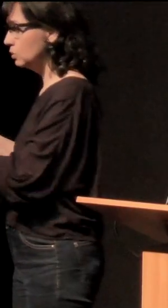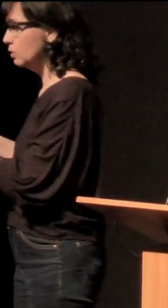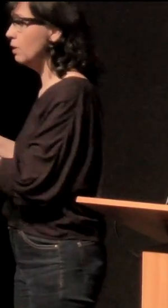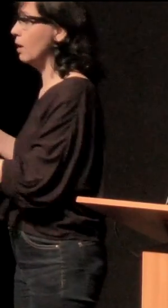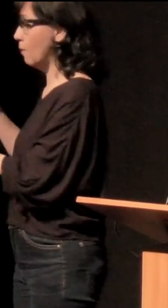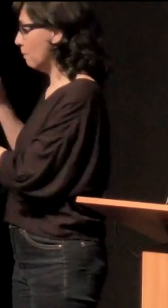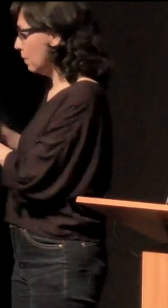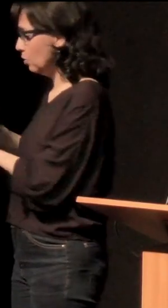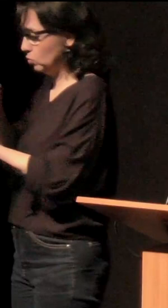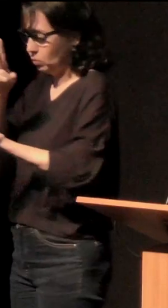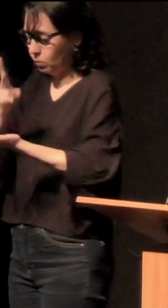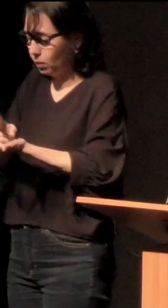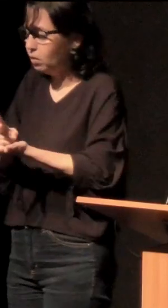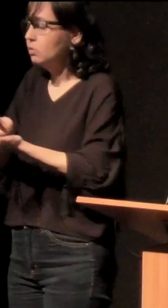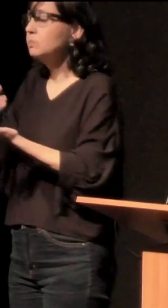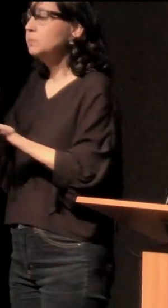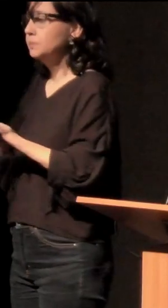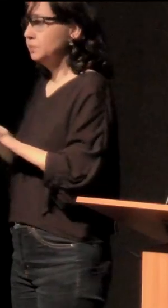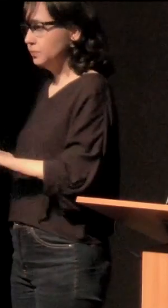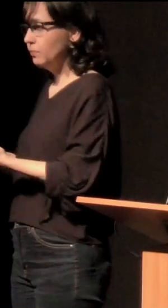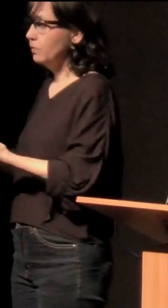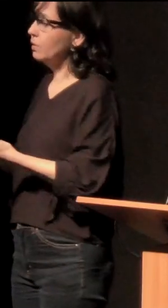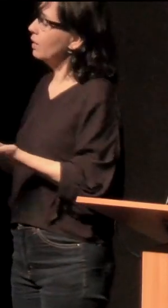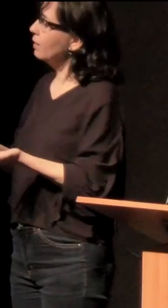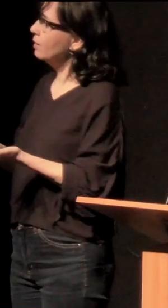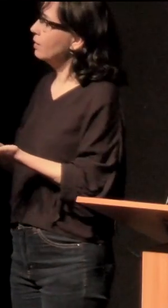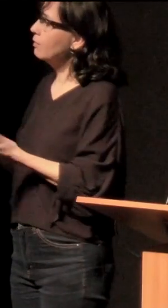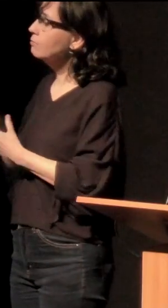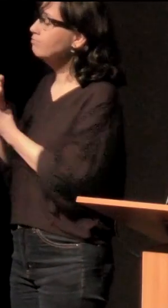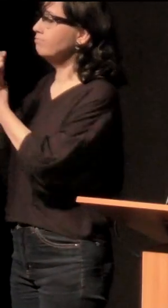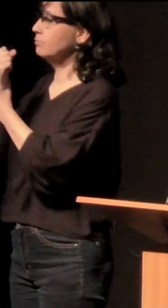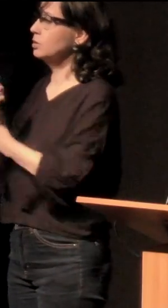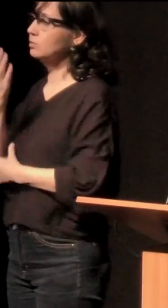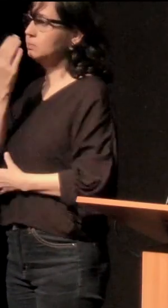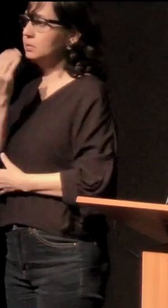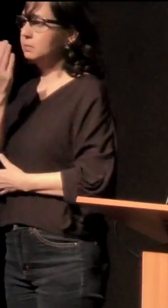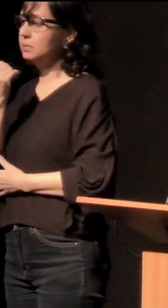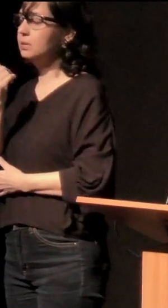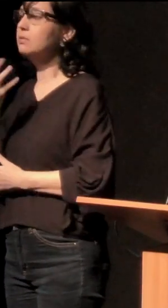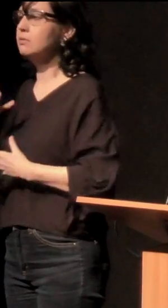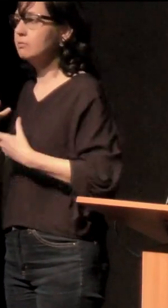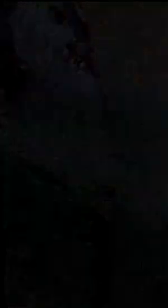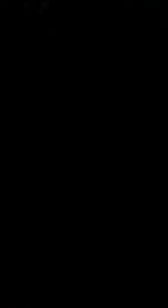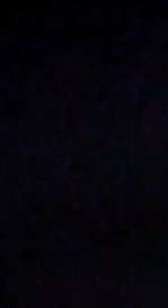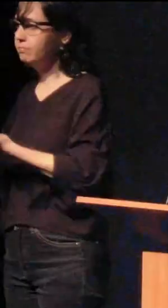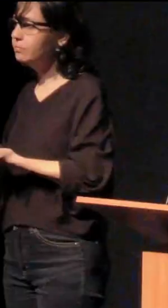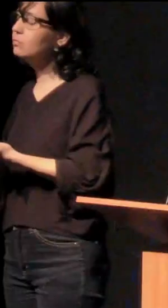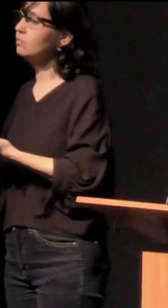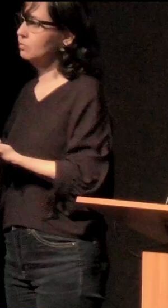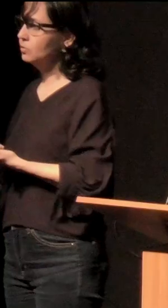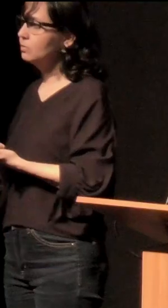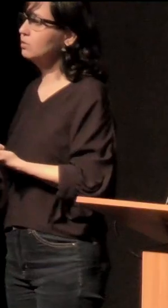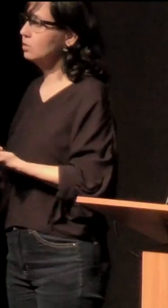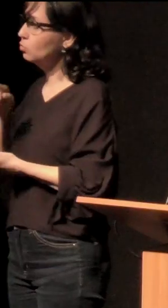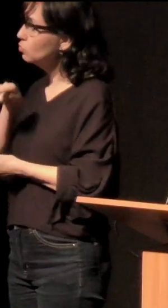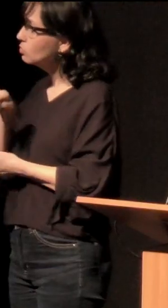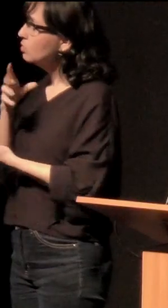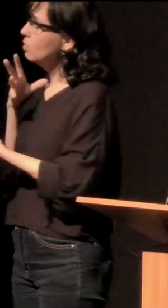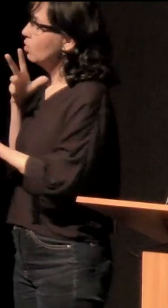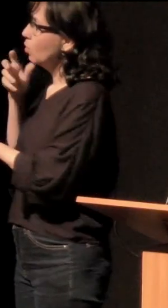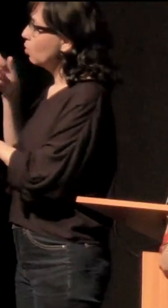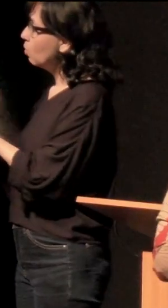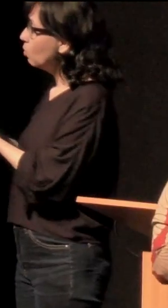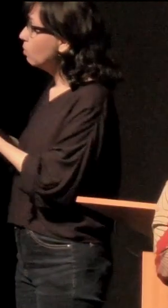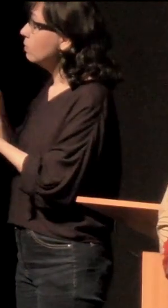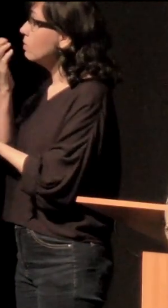adequada a alimentação das famílias daquele território quando você utiliza né alimentos que são